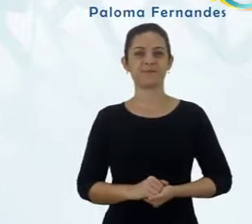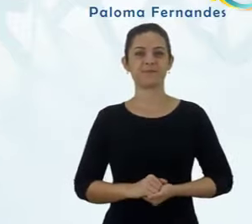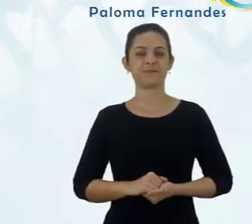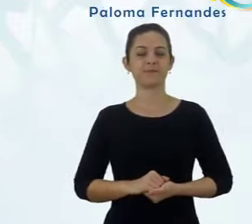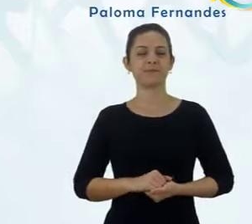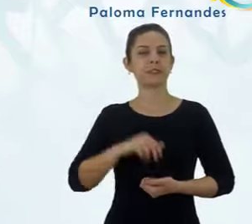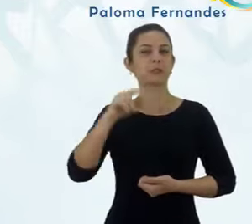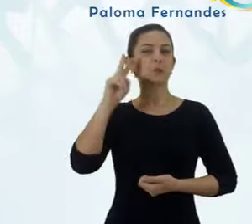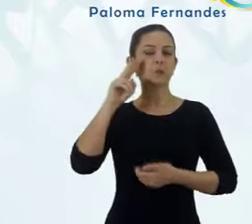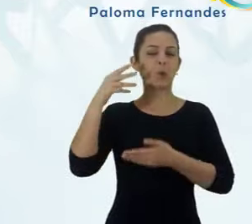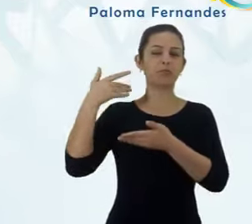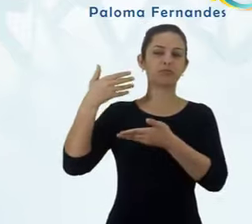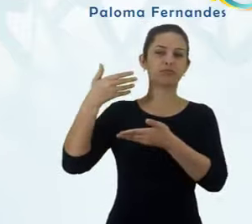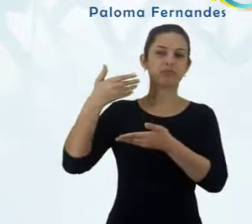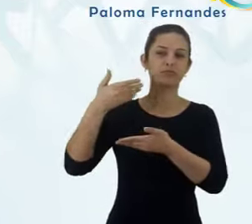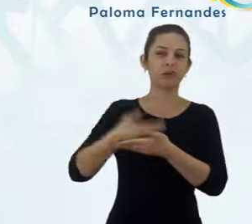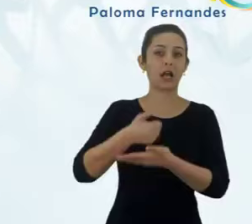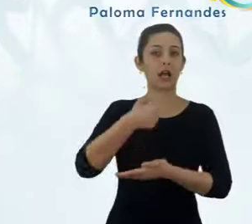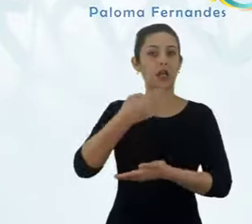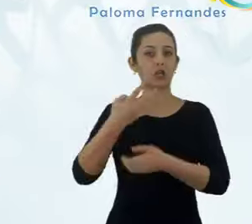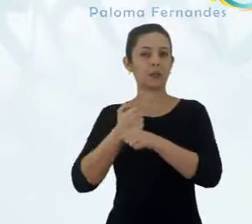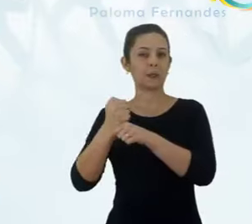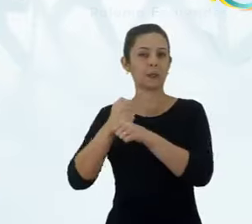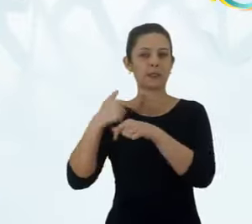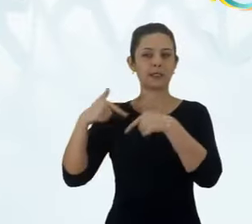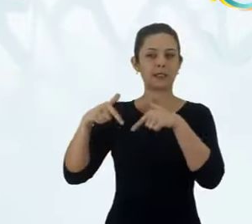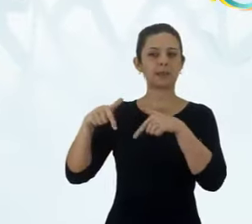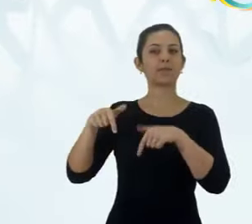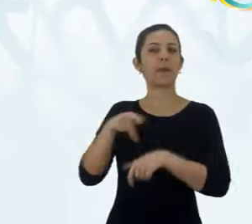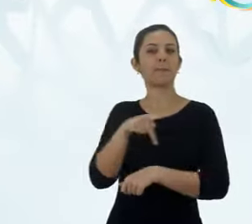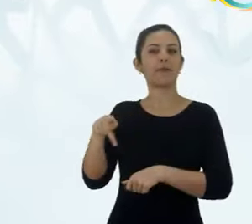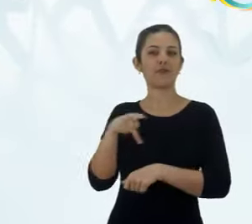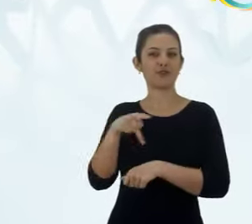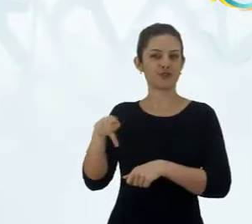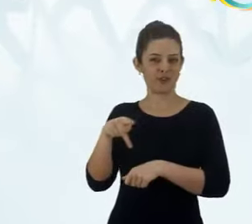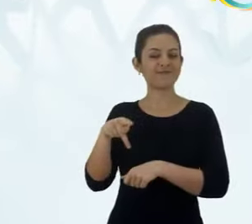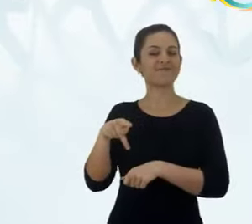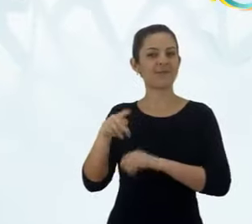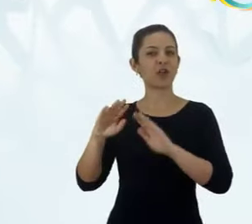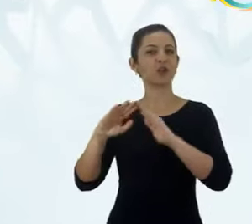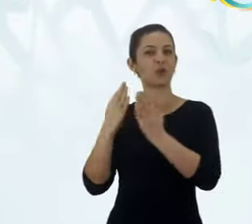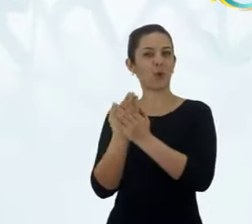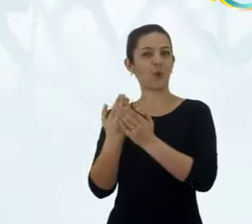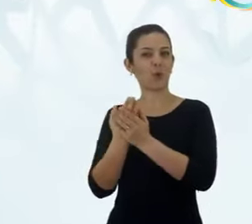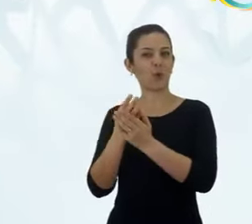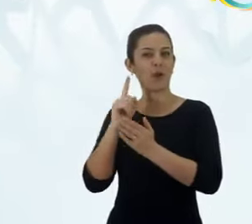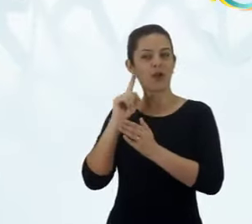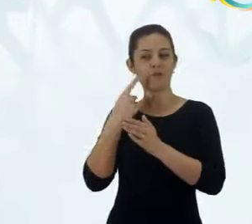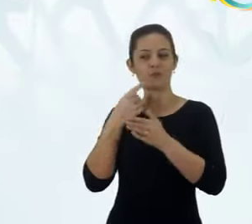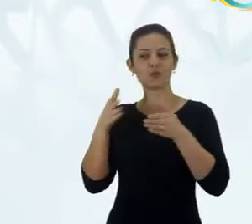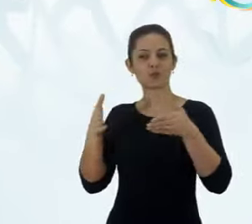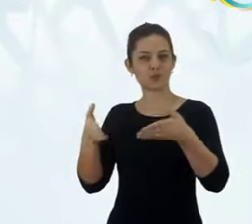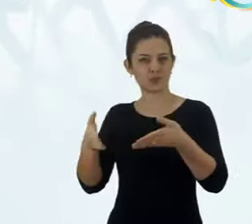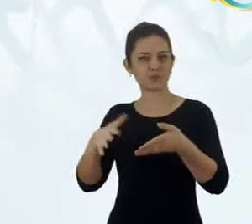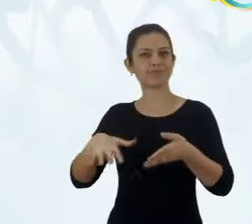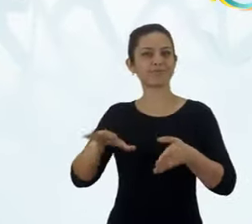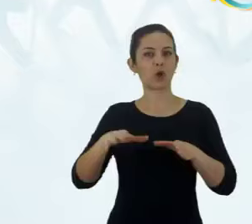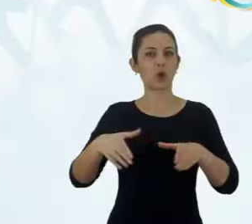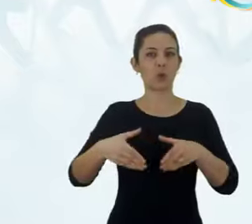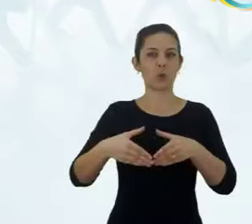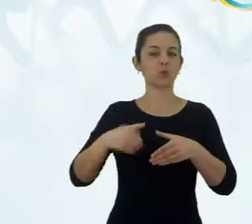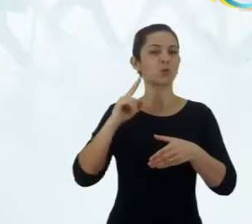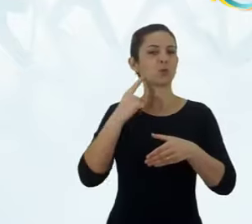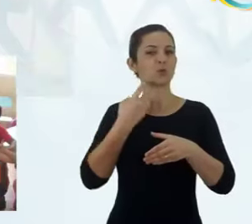vocês. Dentro do meu histórico, eu trabalhei 14 anos como professora em escolas próprias para surdos, voltado para